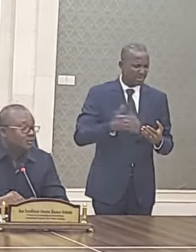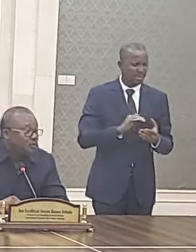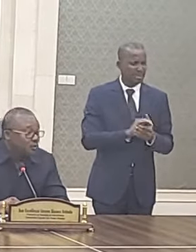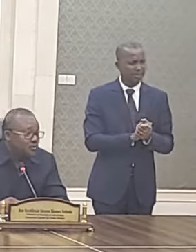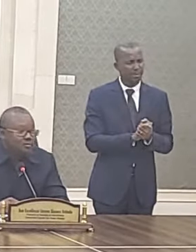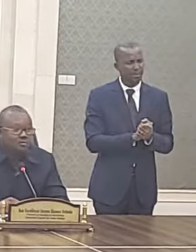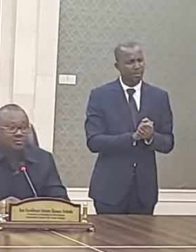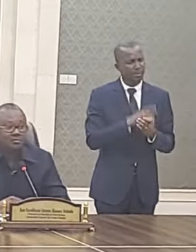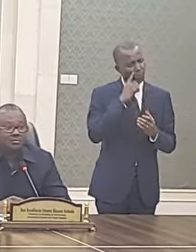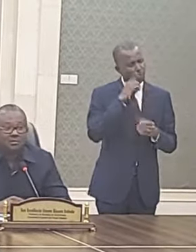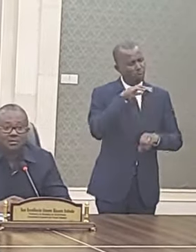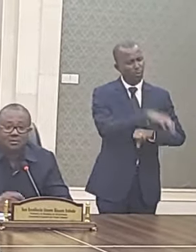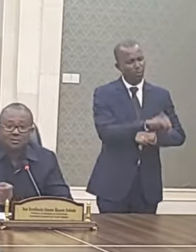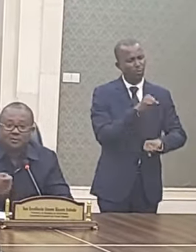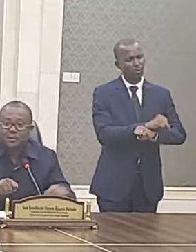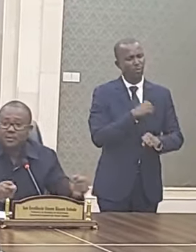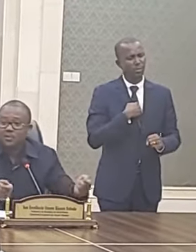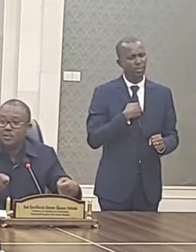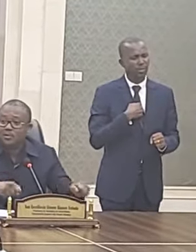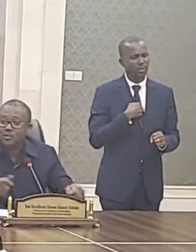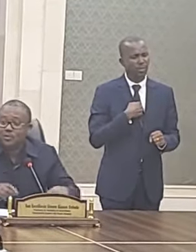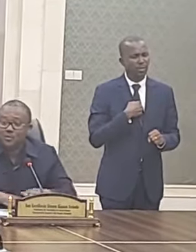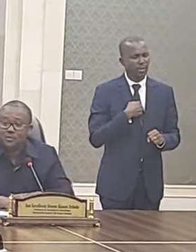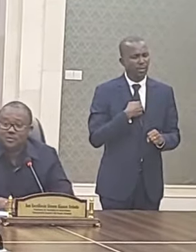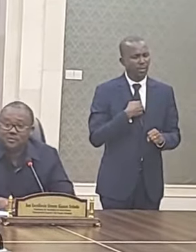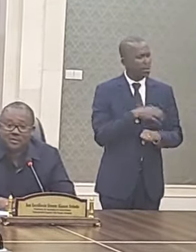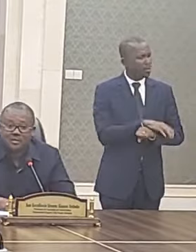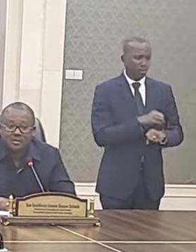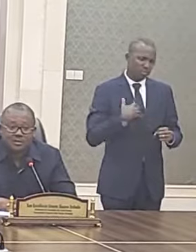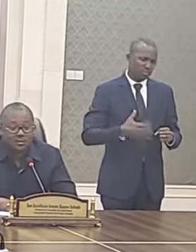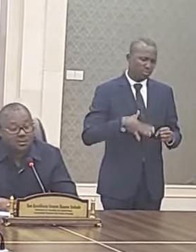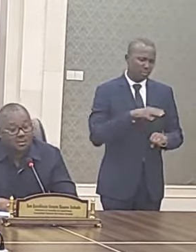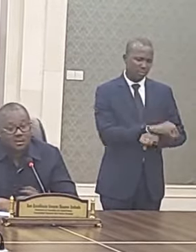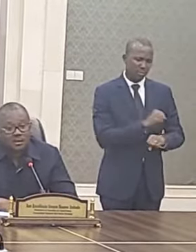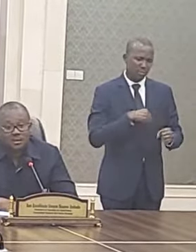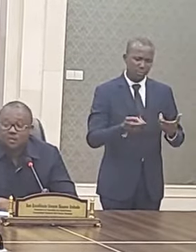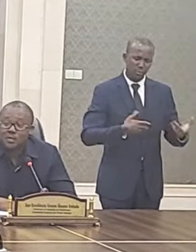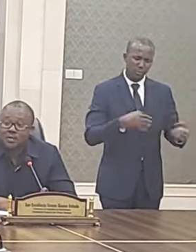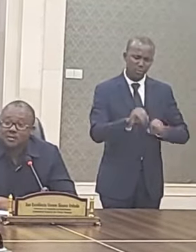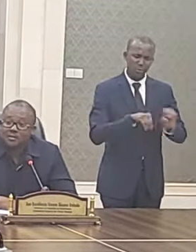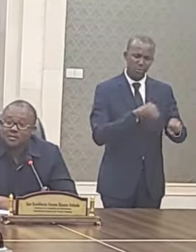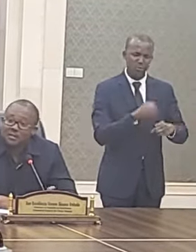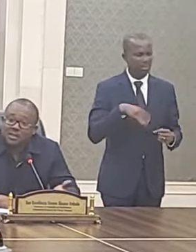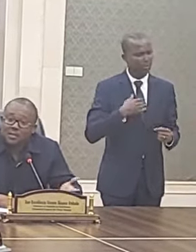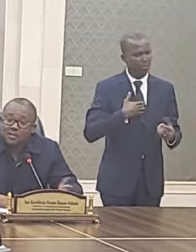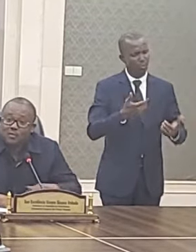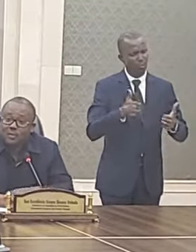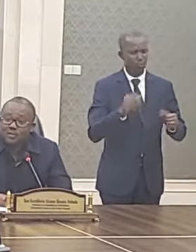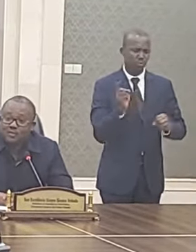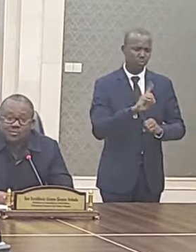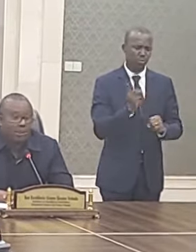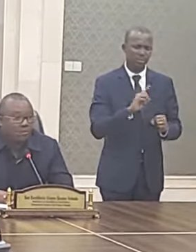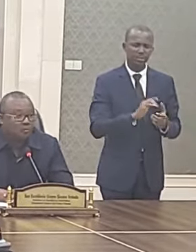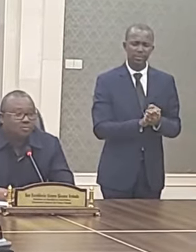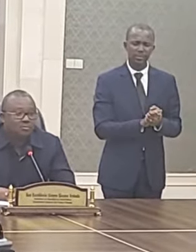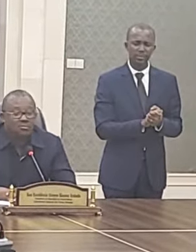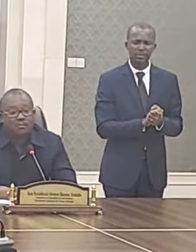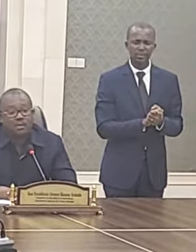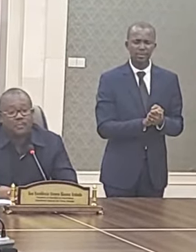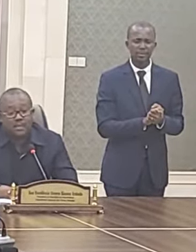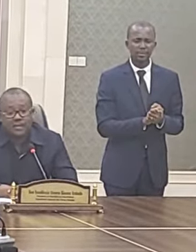Combattre la corruption, fermeture de beaucoup de choses. Et c'est normal, c'est jamais une compréhension. Mais